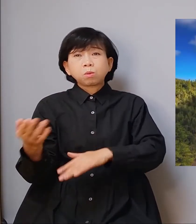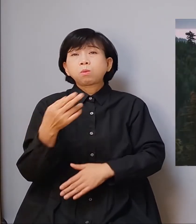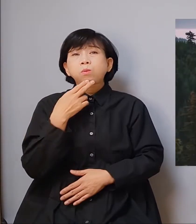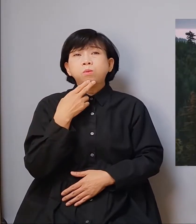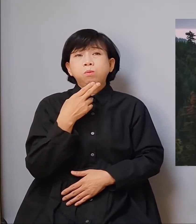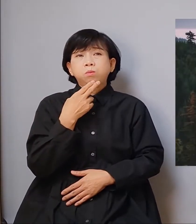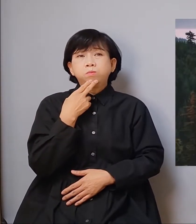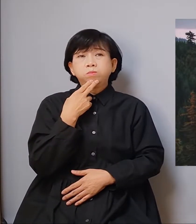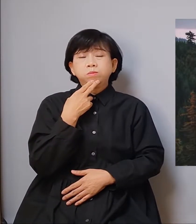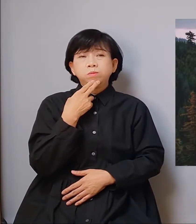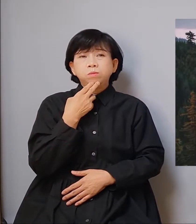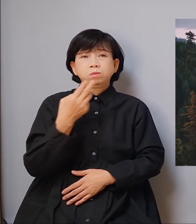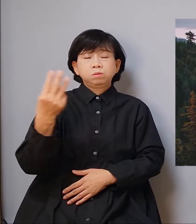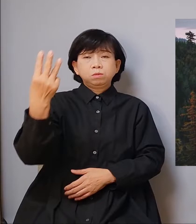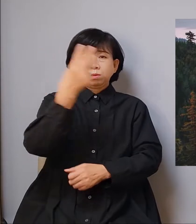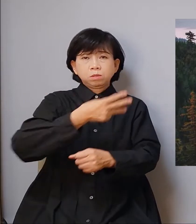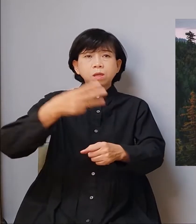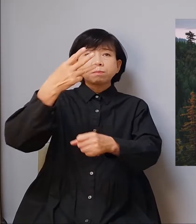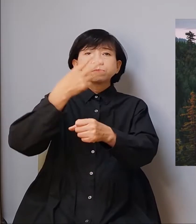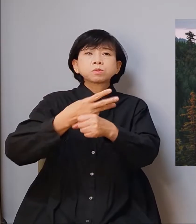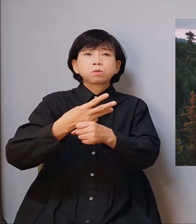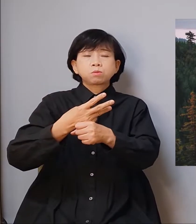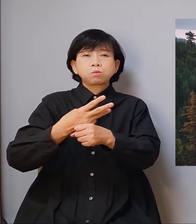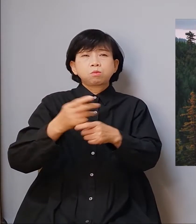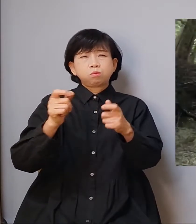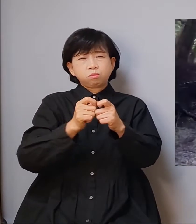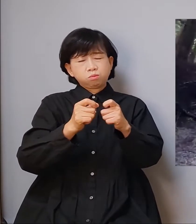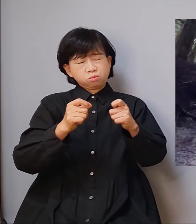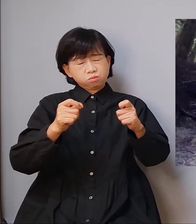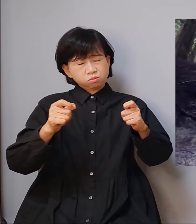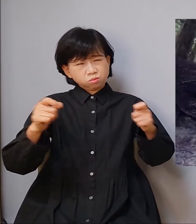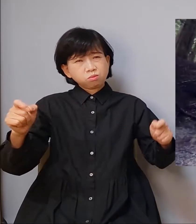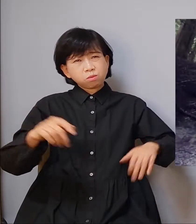3000년의 세월을 견뎌온 레드우드,